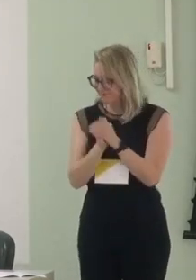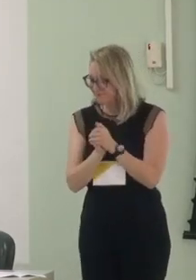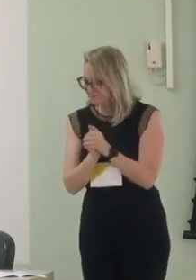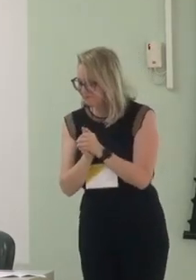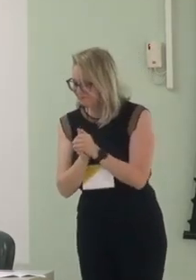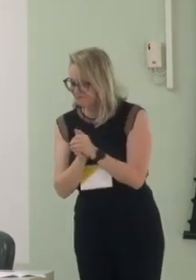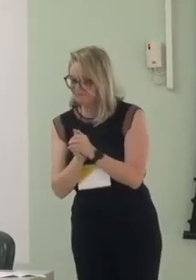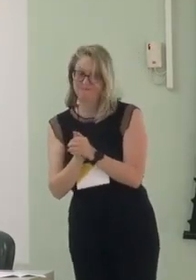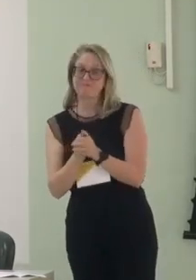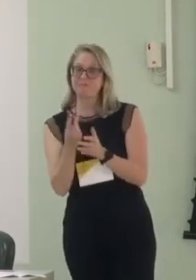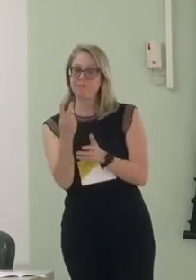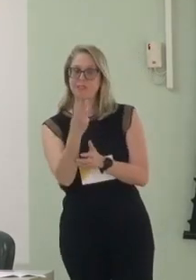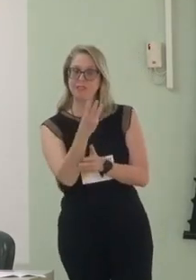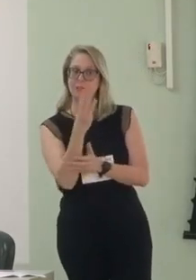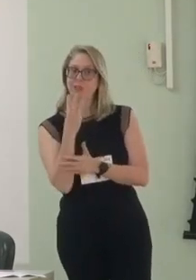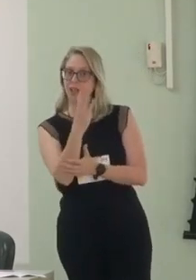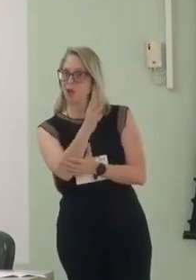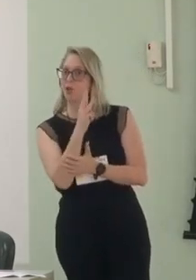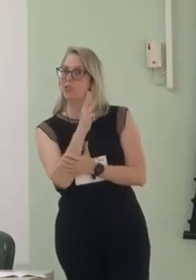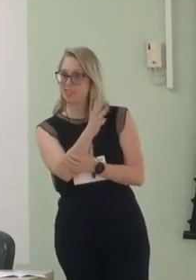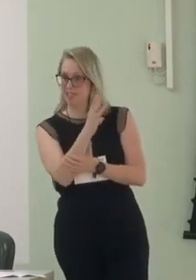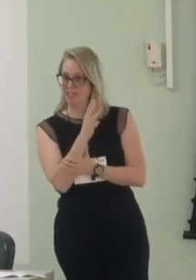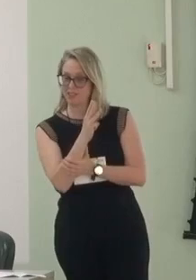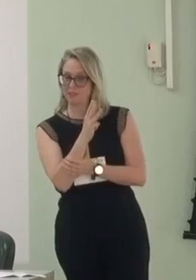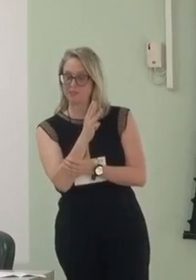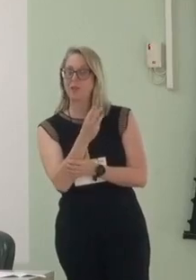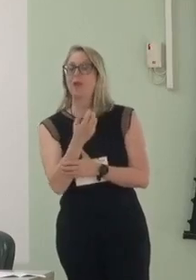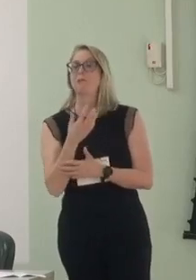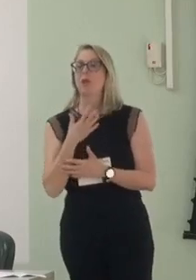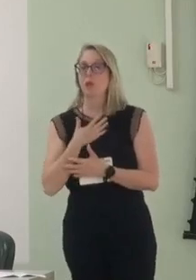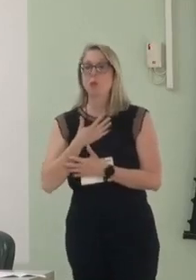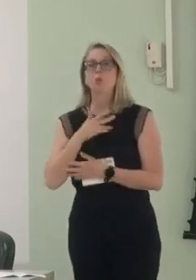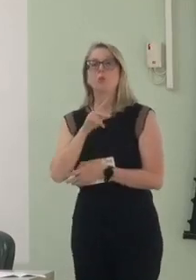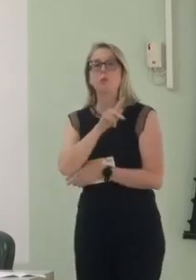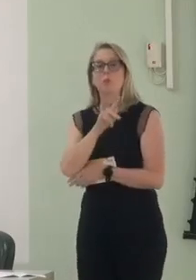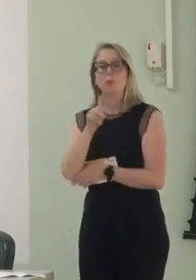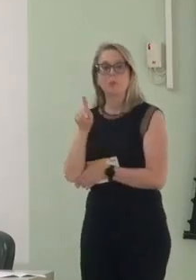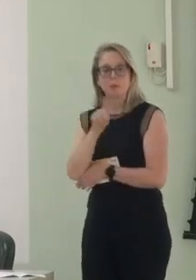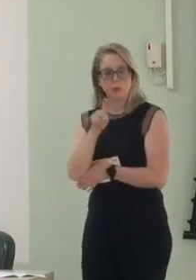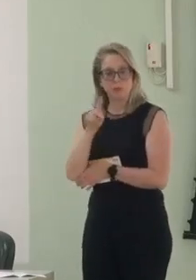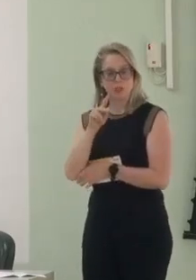Sinais Emergentes, compostas por mim,